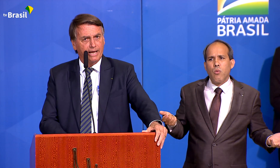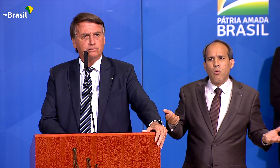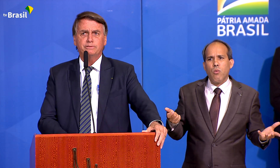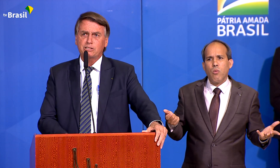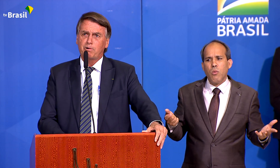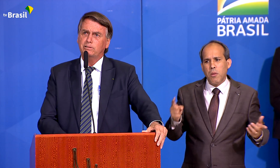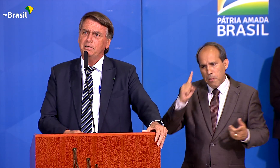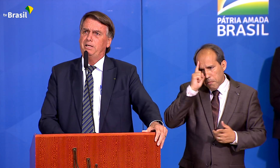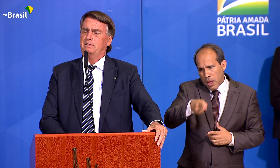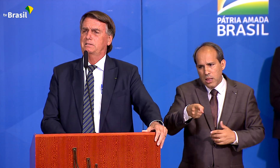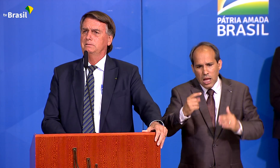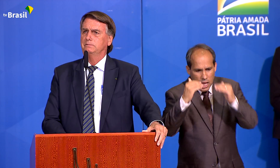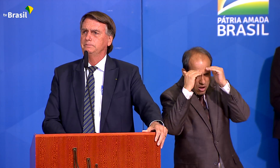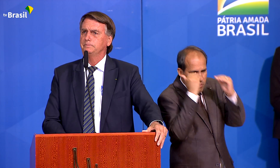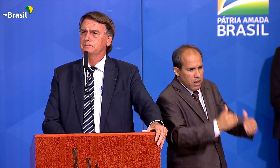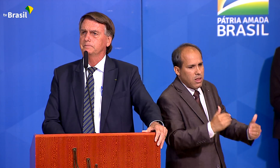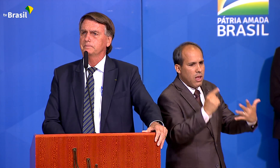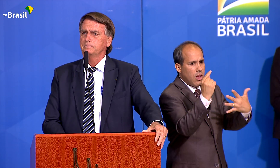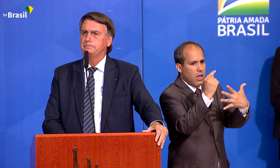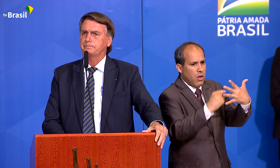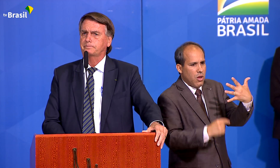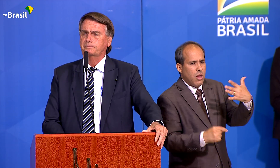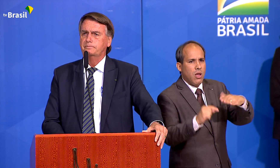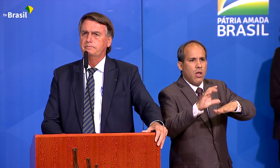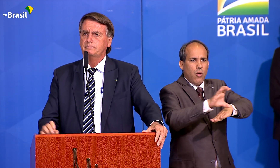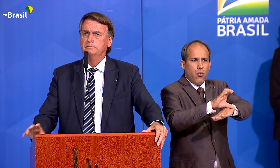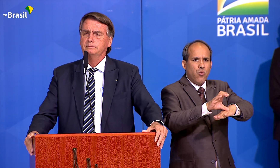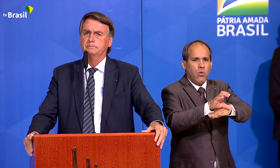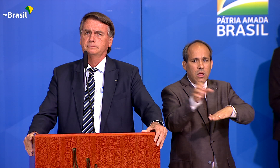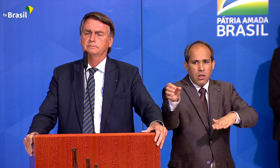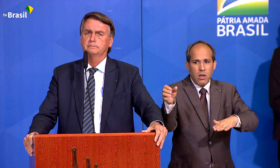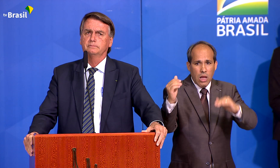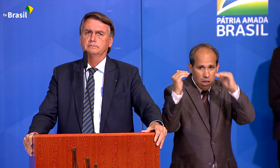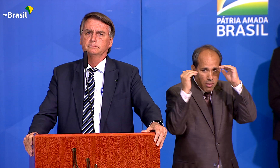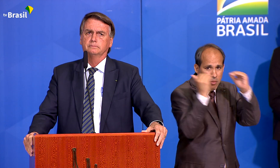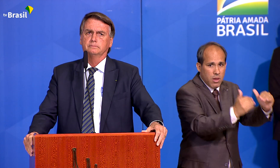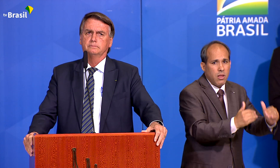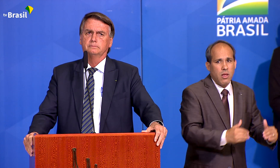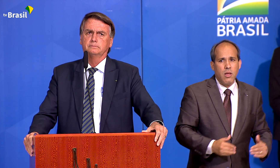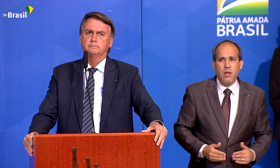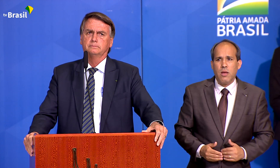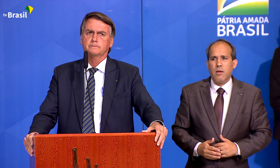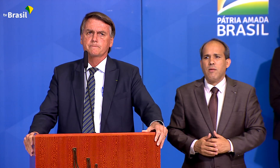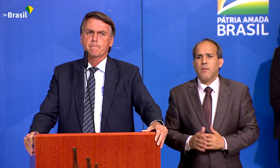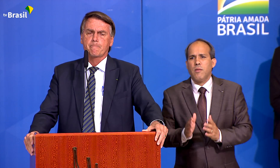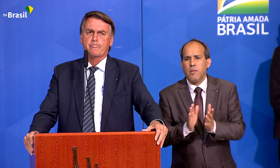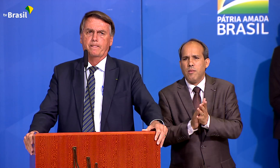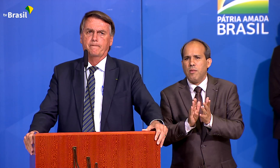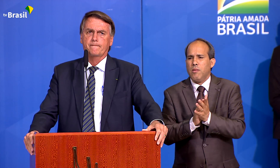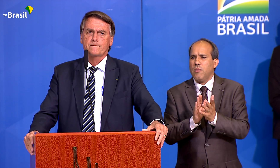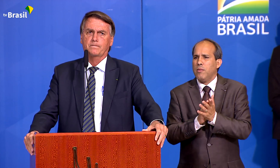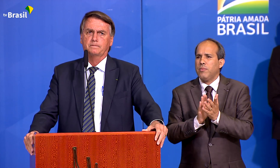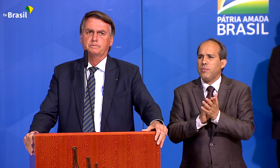para dentro das quatro linhas E aí